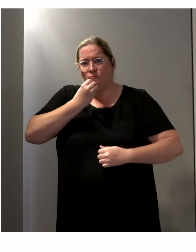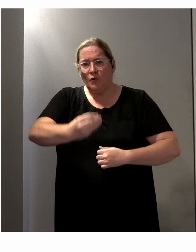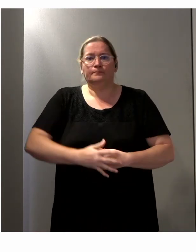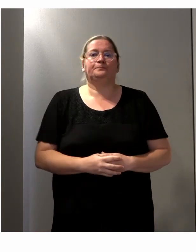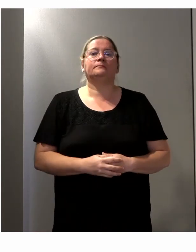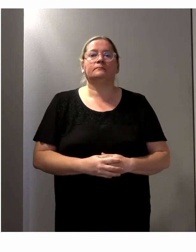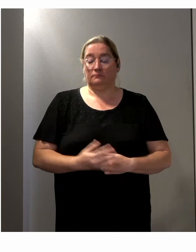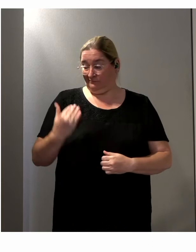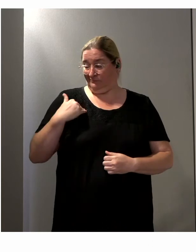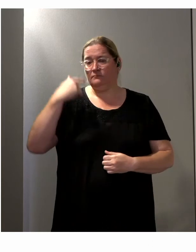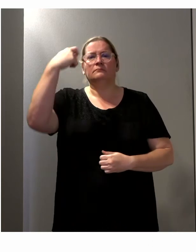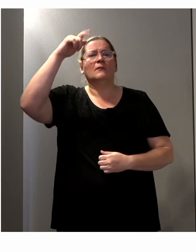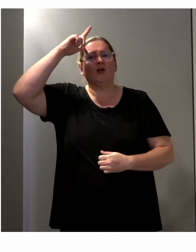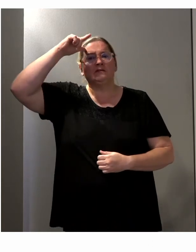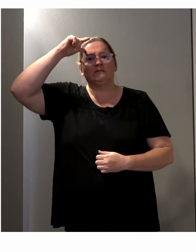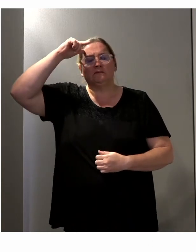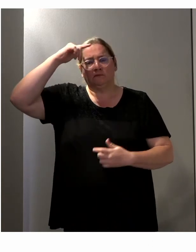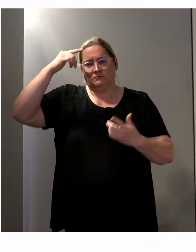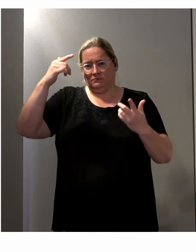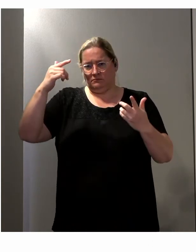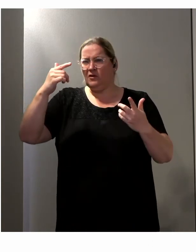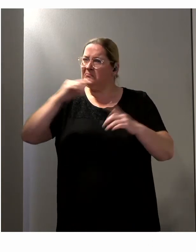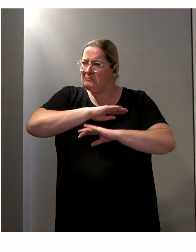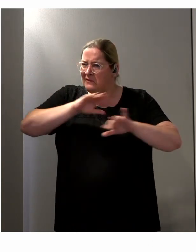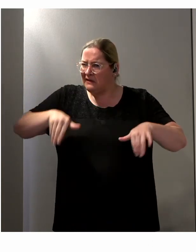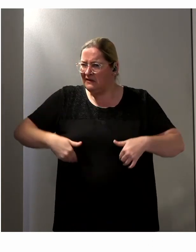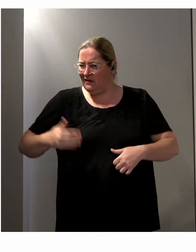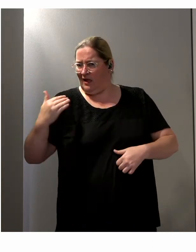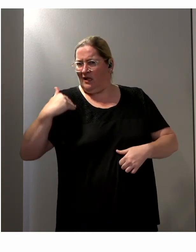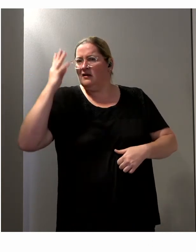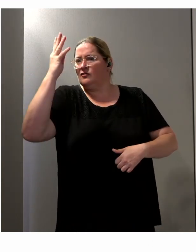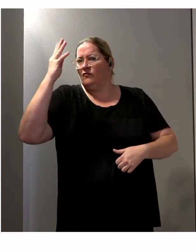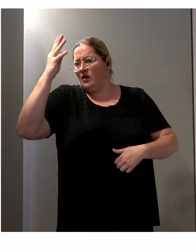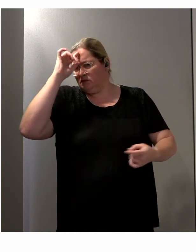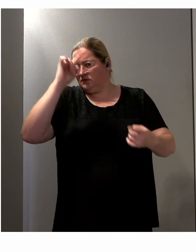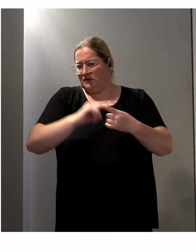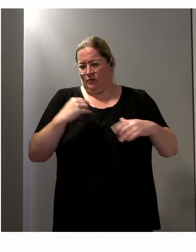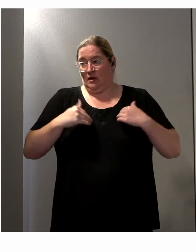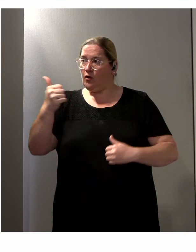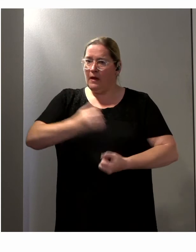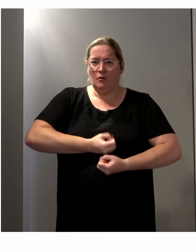lors de la dernière conférence nationale du handicap, a acté, dans des mots très forts,